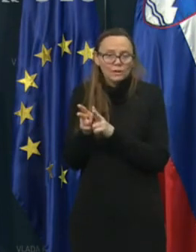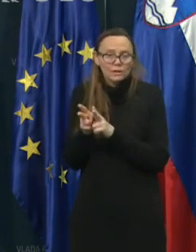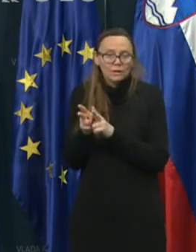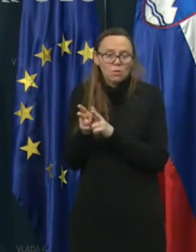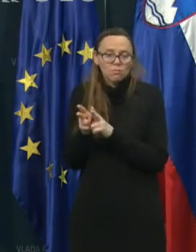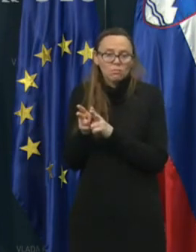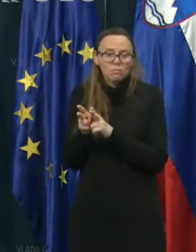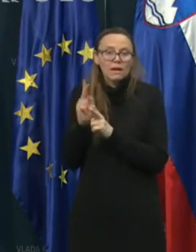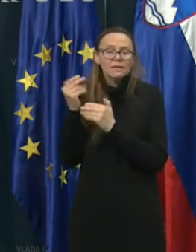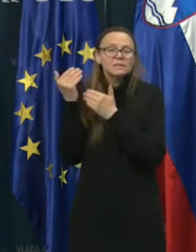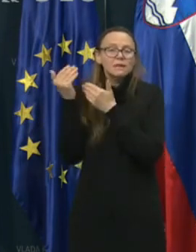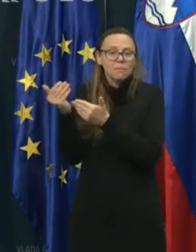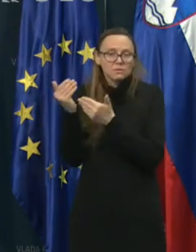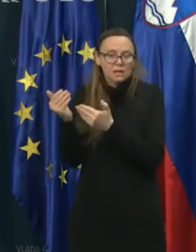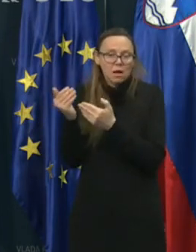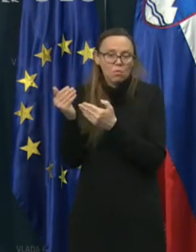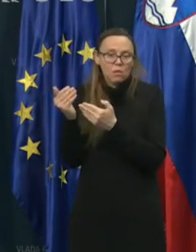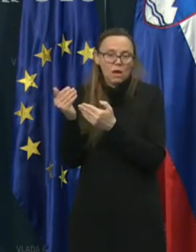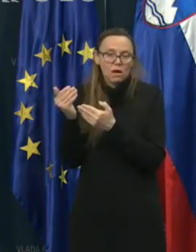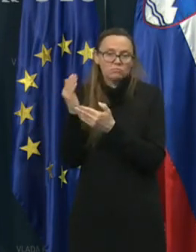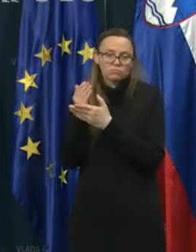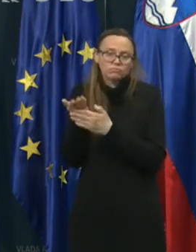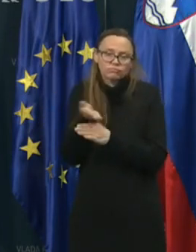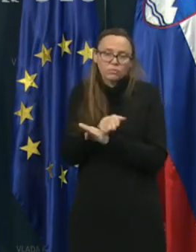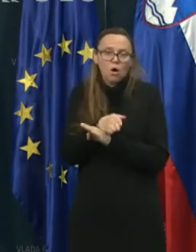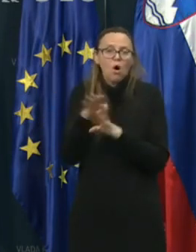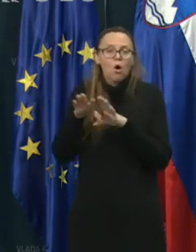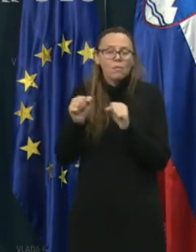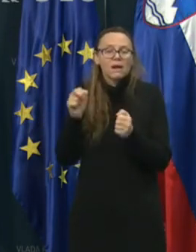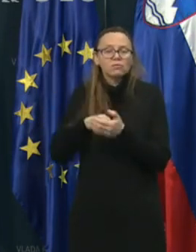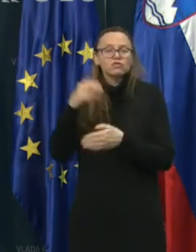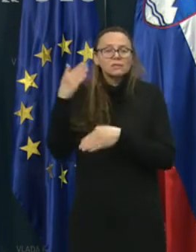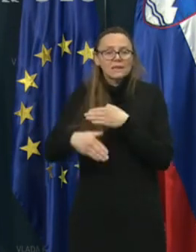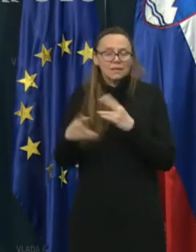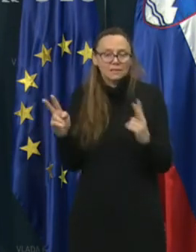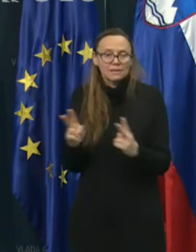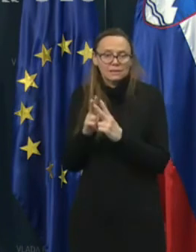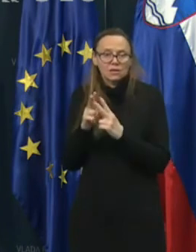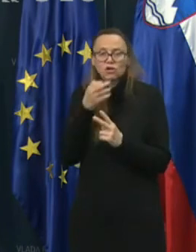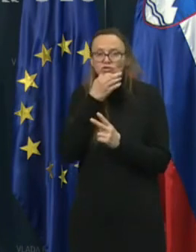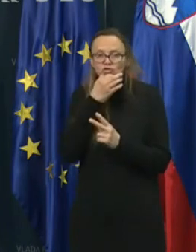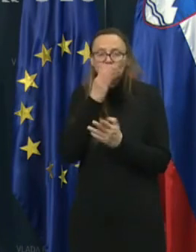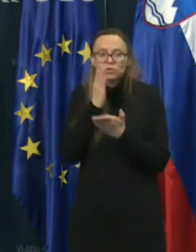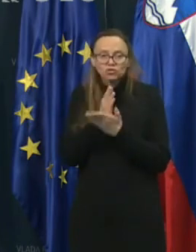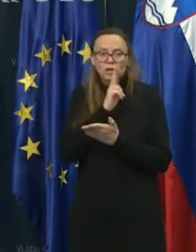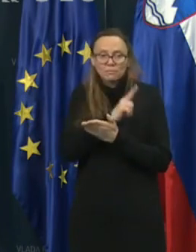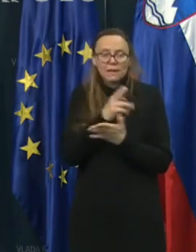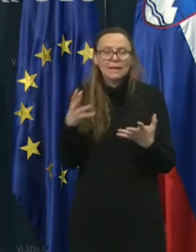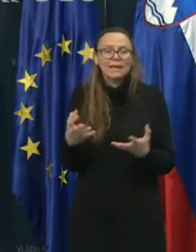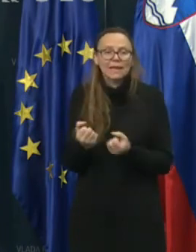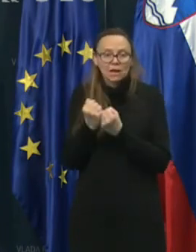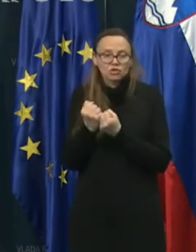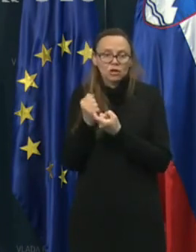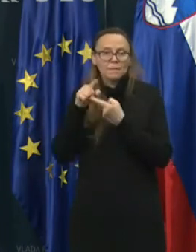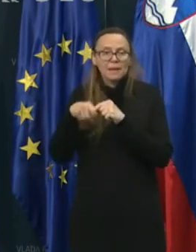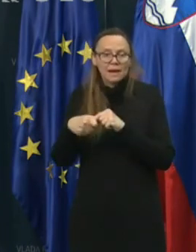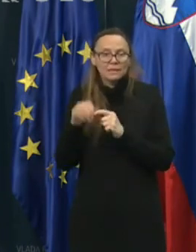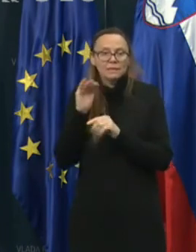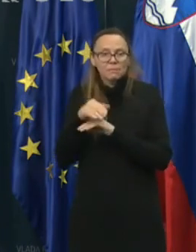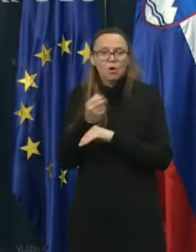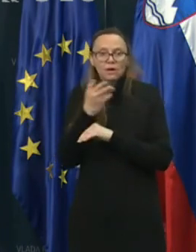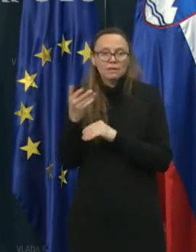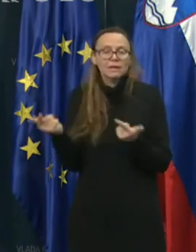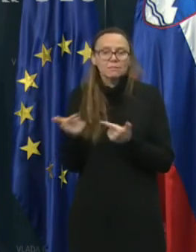poslavlja, opravil še zadnje srečanje. Če bi imeli mi že rešen mehanizem, po katerim bi